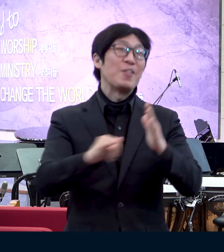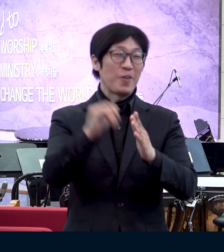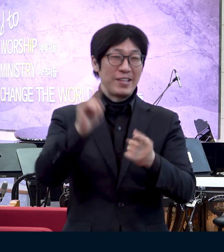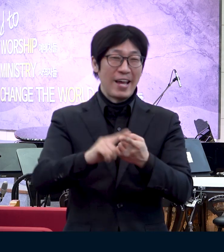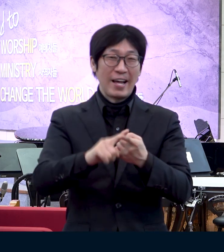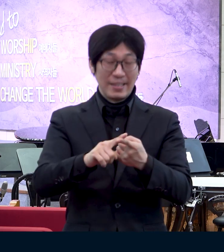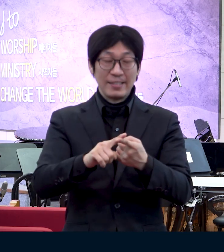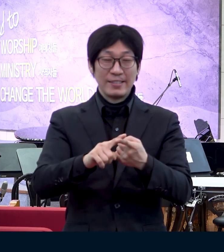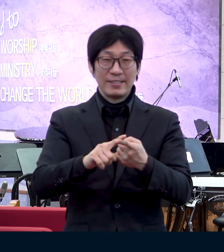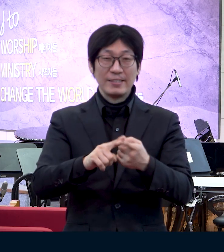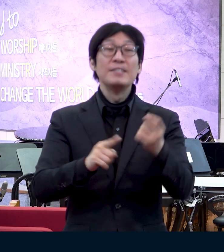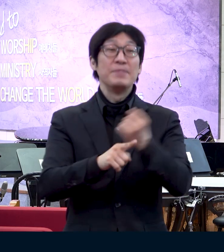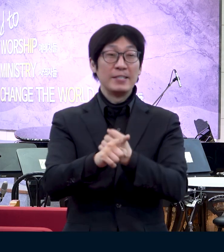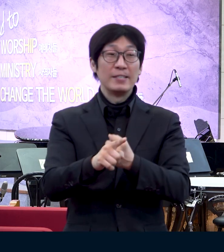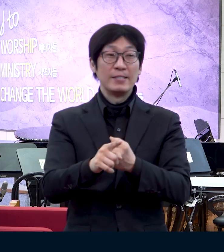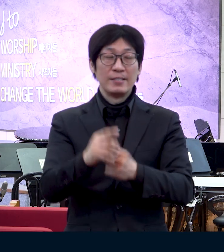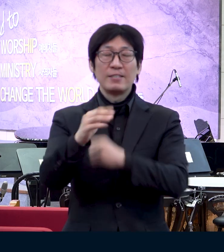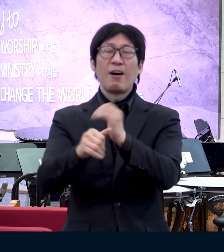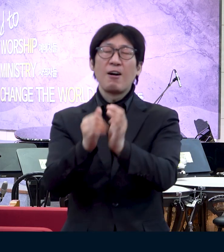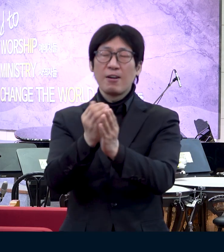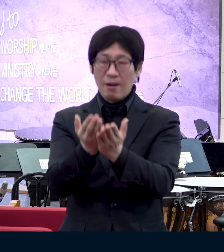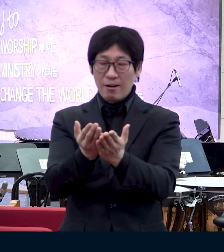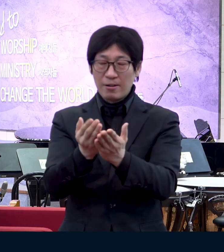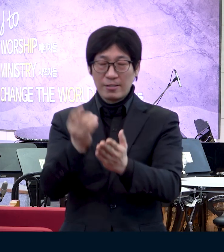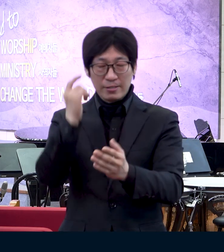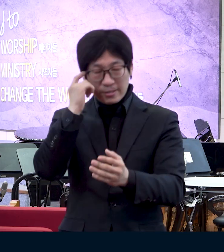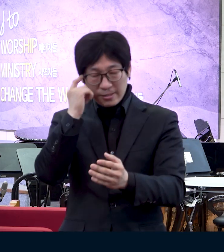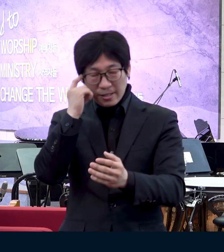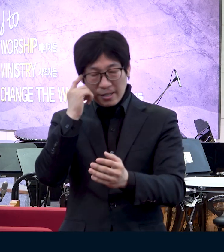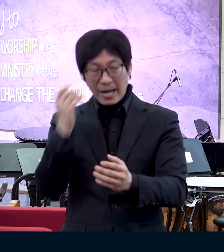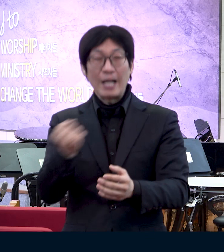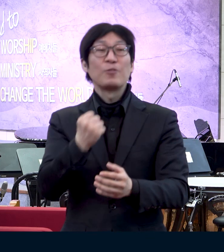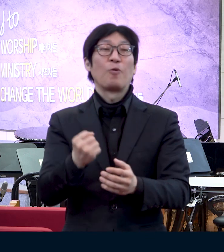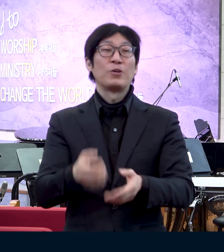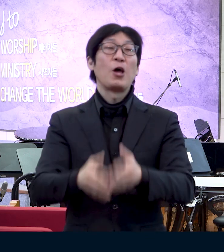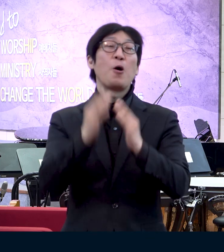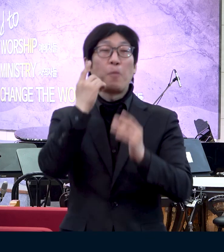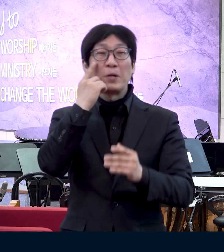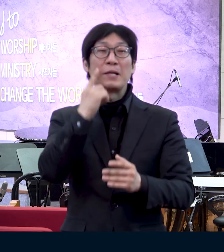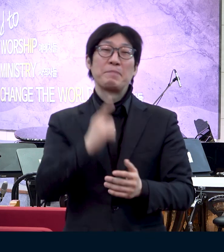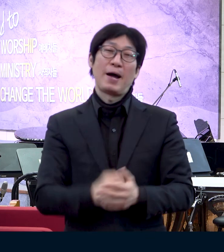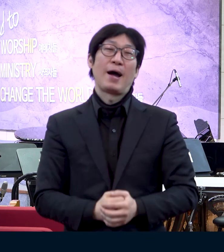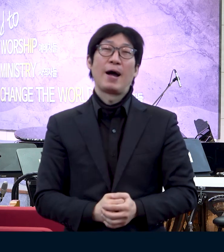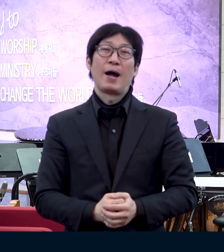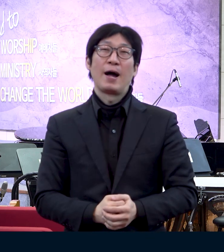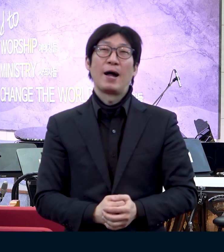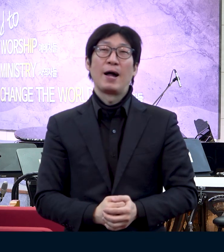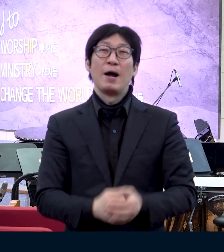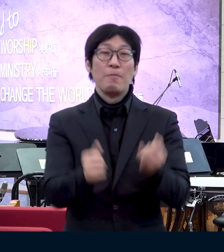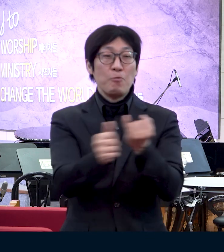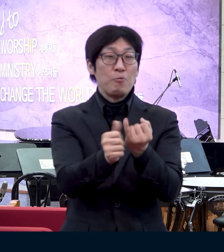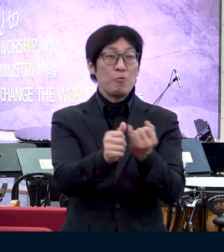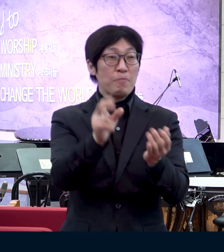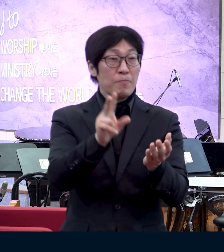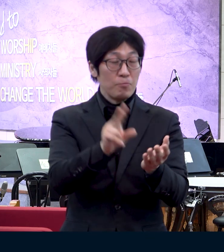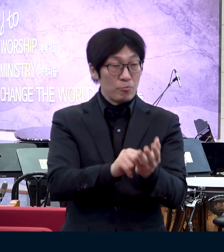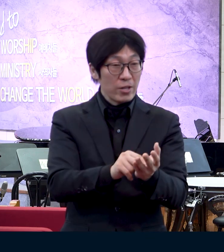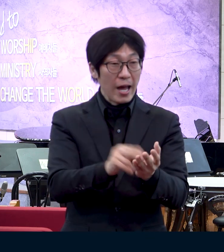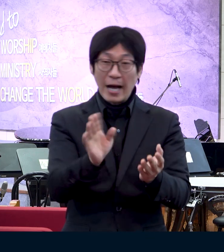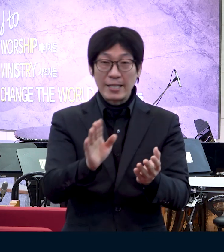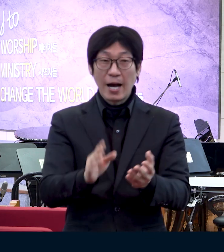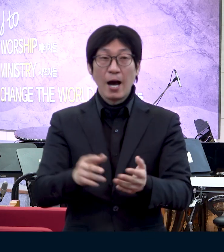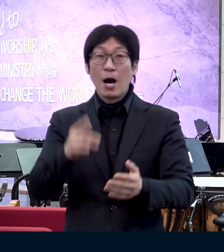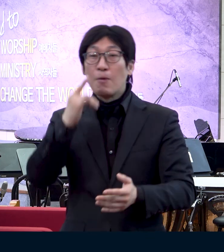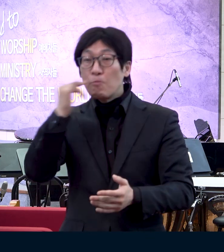개념을 다시 한번 성경적으로 세우자 이 얘기를 하고 싶은 거예요. 부부 간의 문제가 아니죠. 부모, 자식